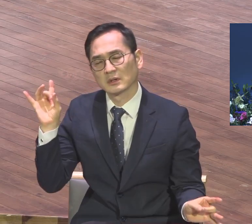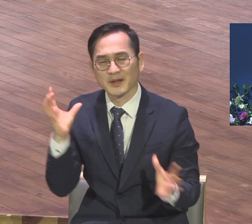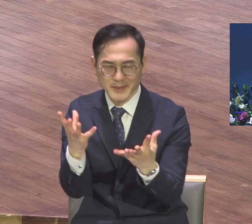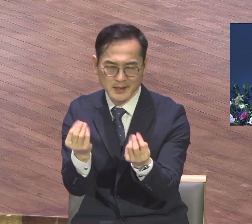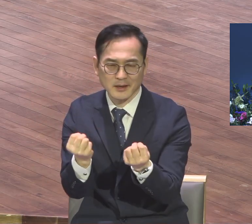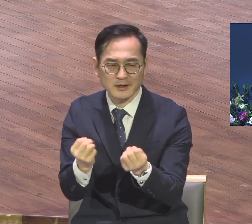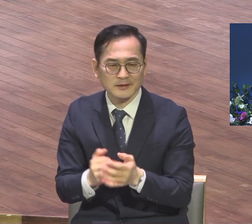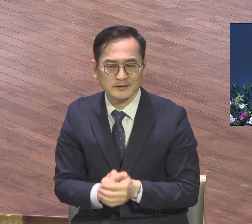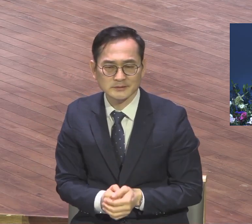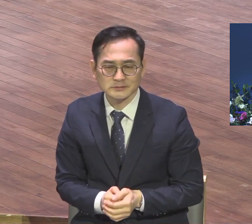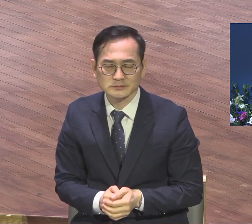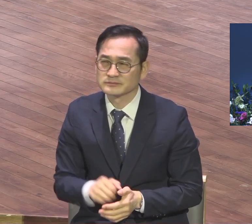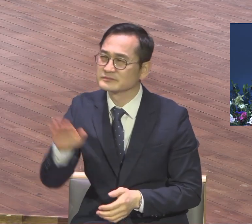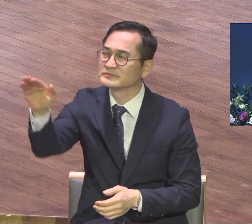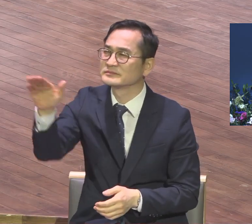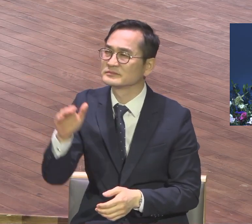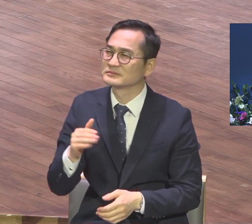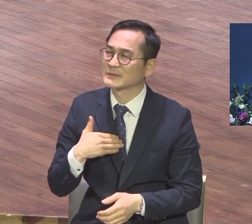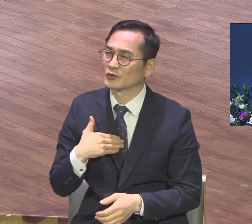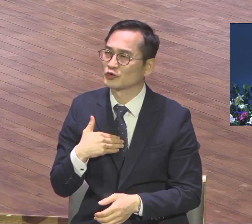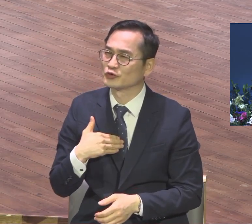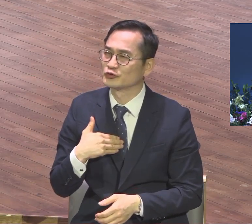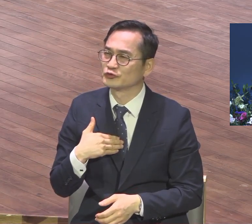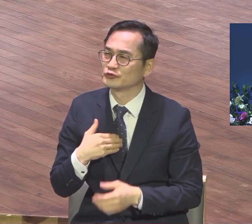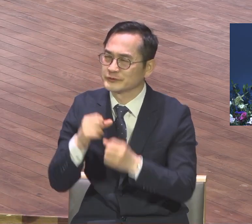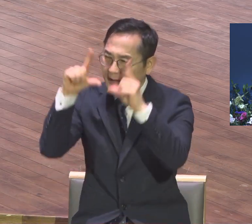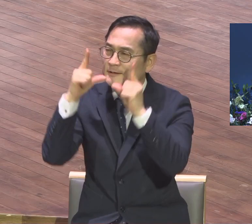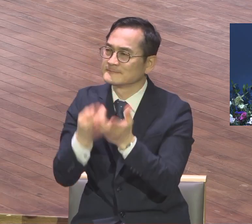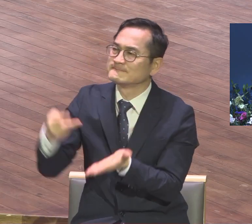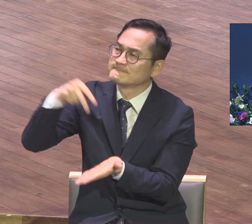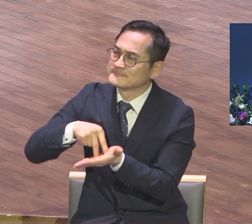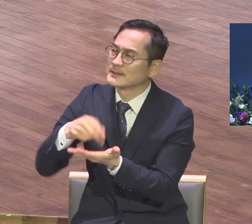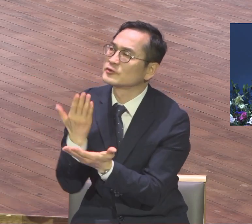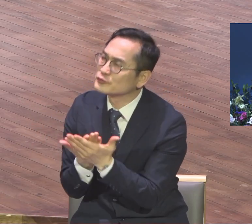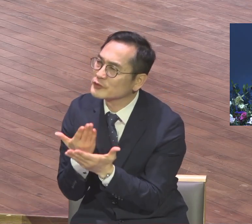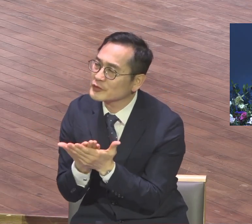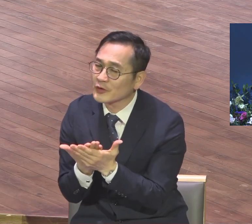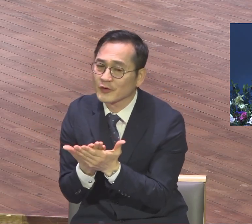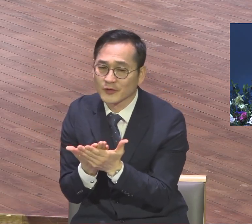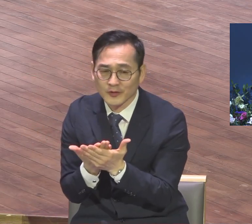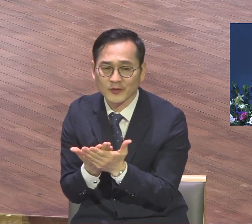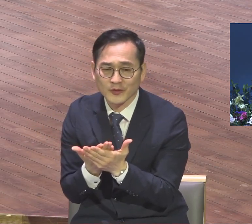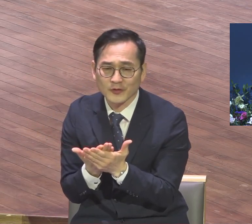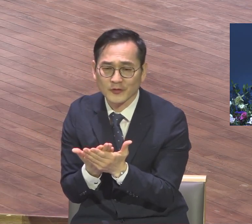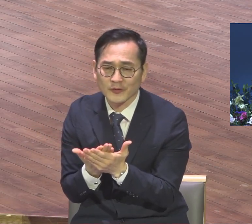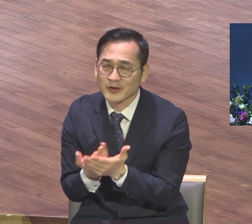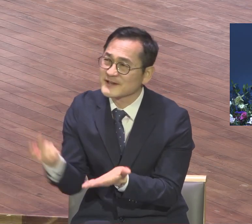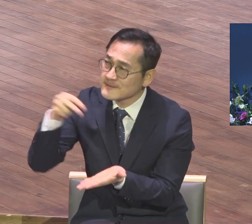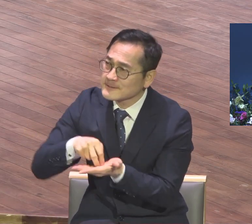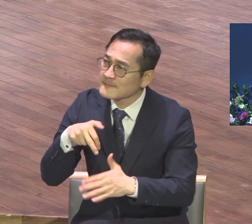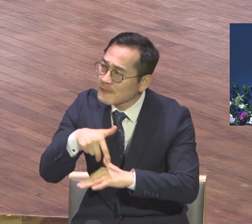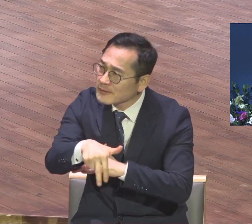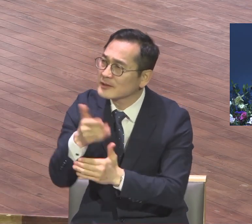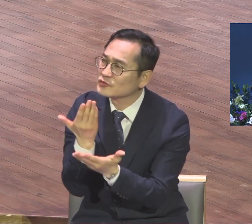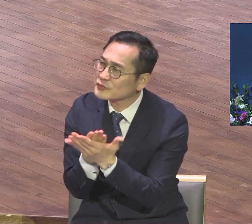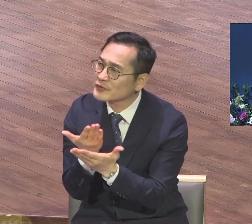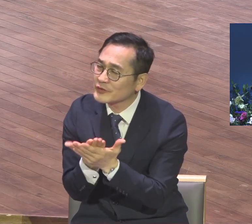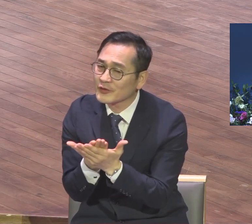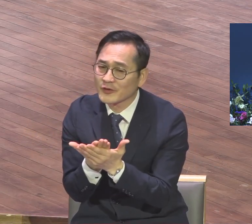하나님이여, 오늘부터 나도 달리다굼 깨어나게 하여 주옵소서. 일어나 걷게 하여